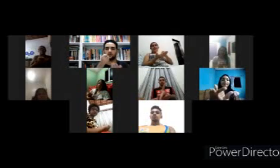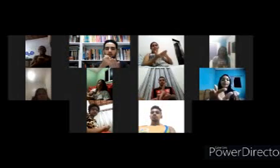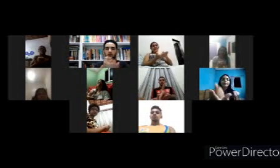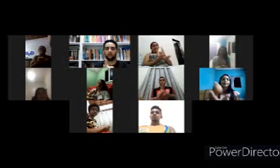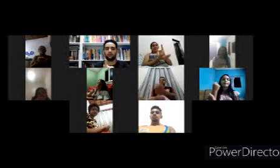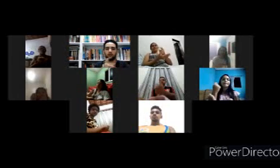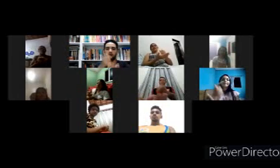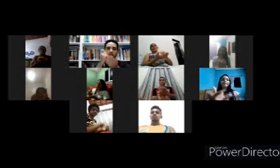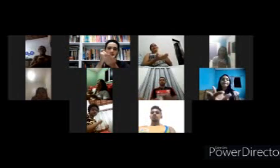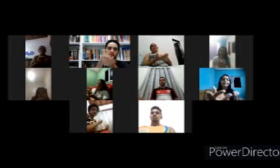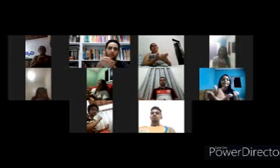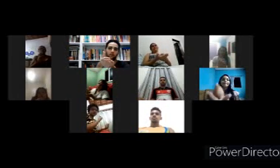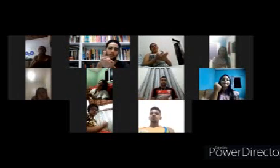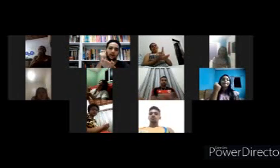Eu abro aqui. Comprar.